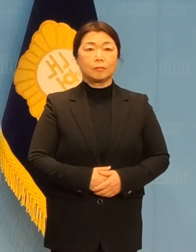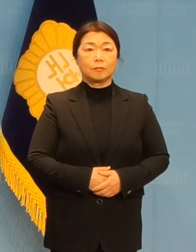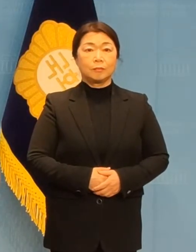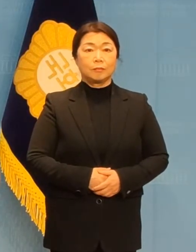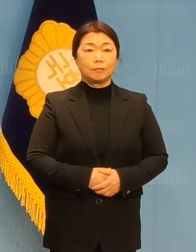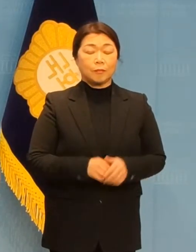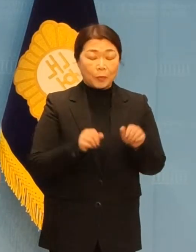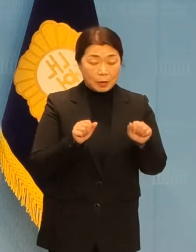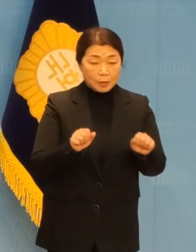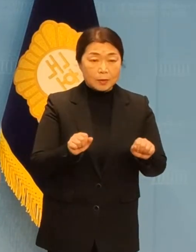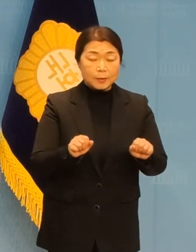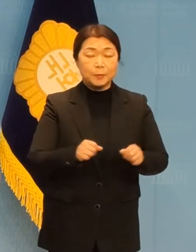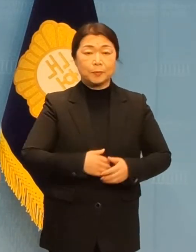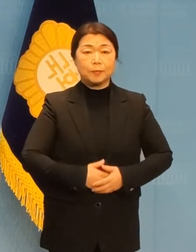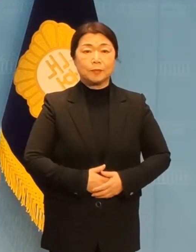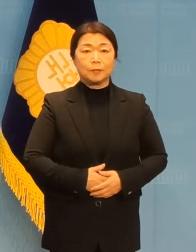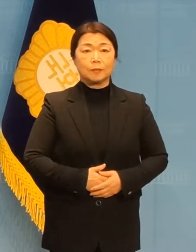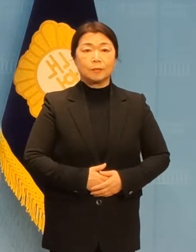안녕하십니까.